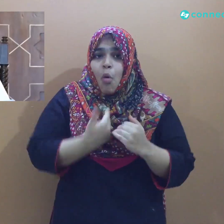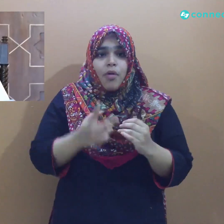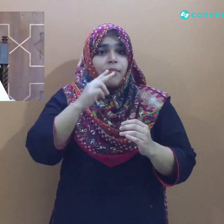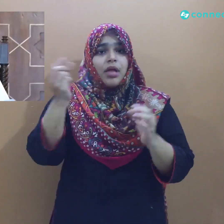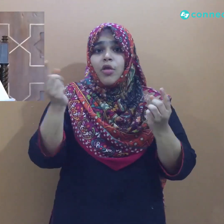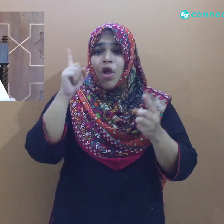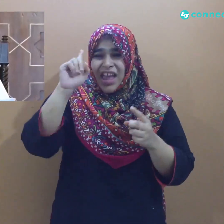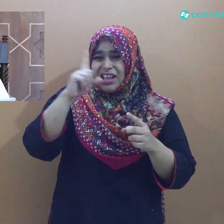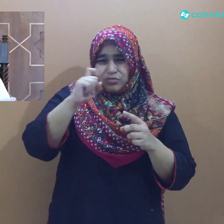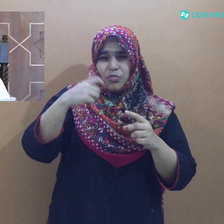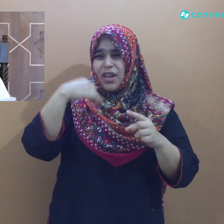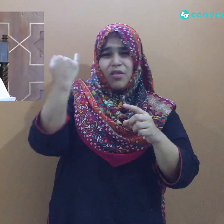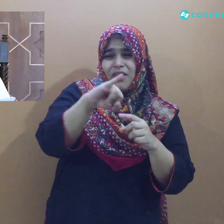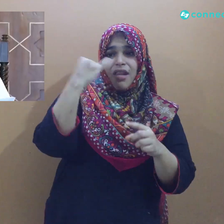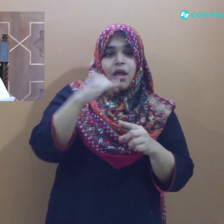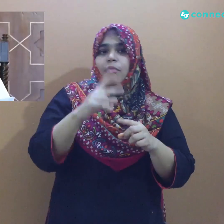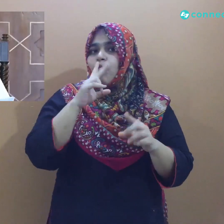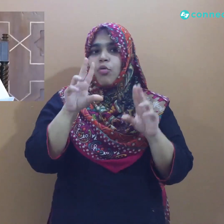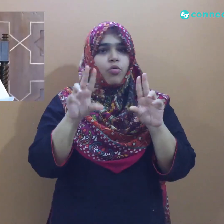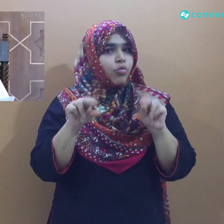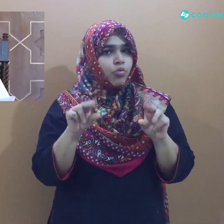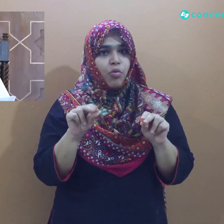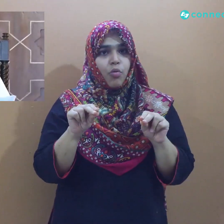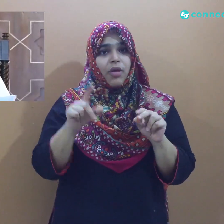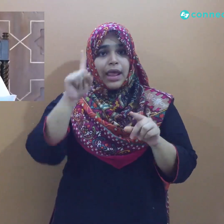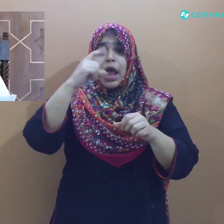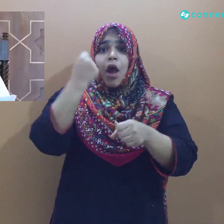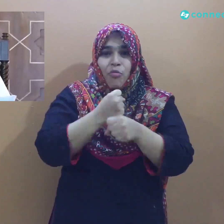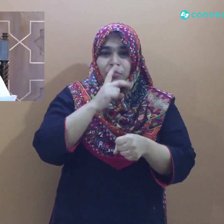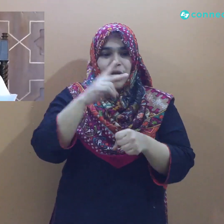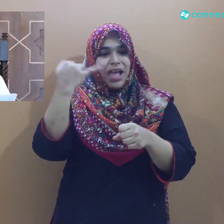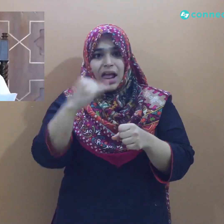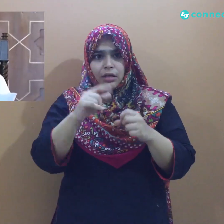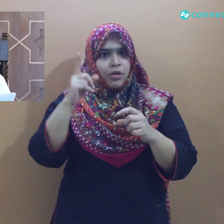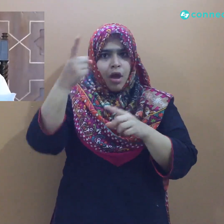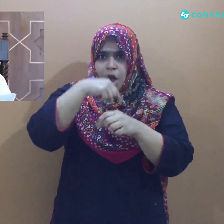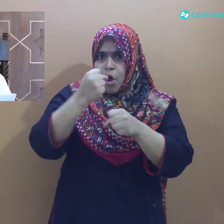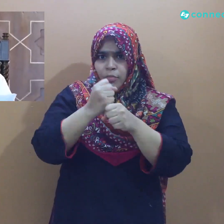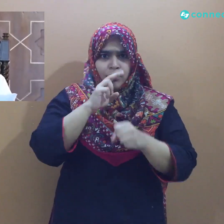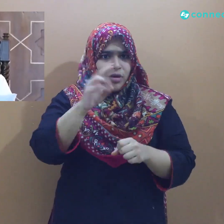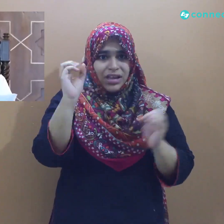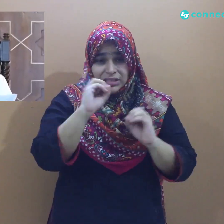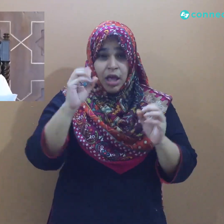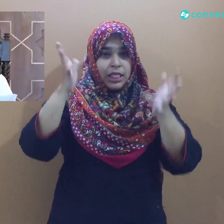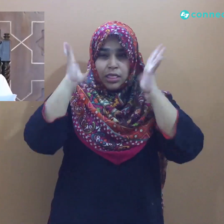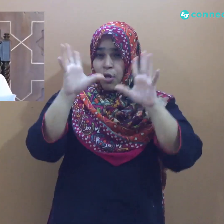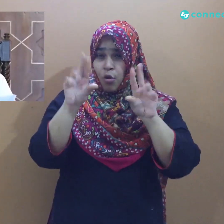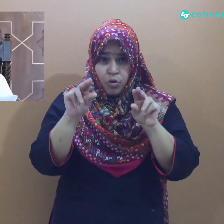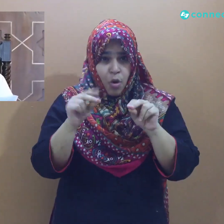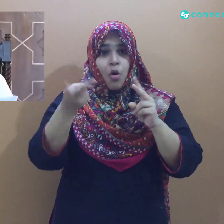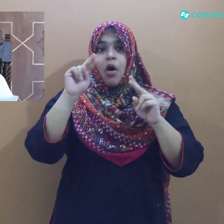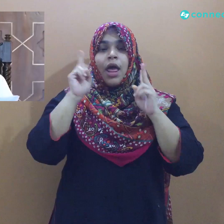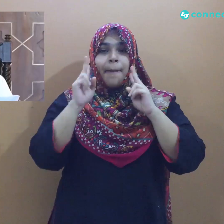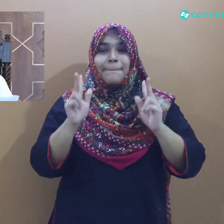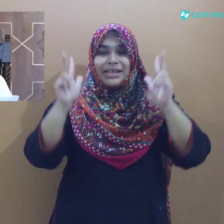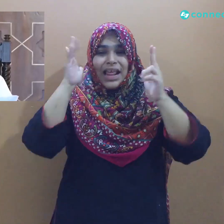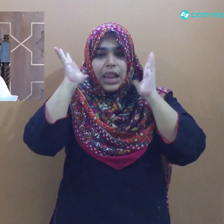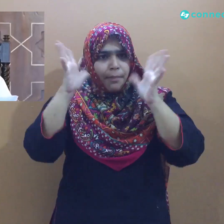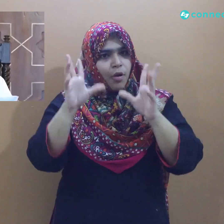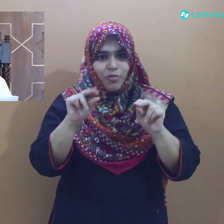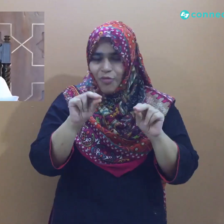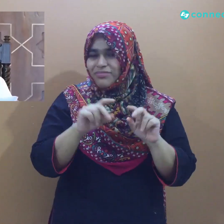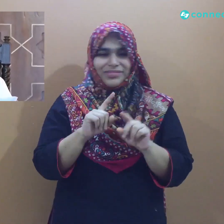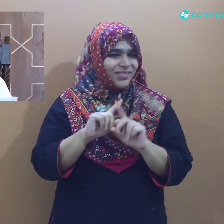نہیں کی، کسی ایک فرد نے، نہ کسی ایک حکومت نے یہ بات کی کہ تراویح نہ ہو اور مسجدوں کا لاک ڈاؤن ہوا، کسی نے